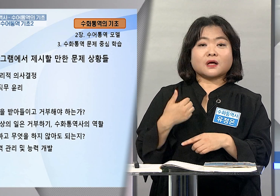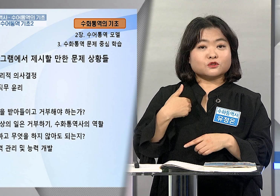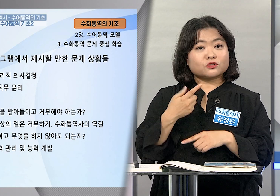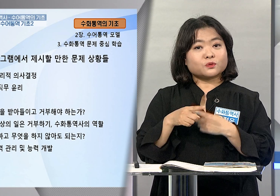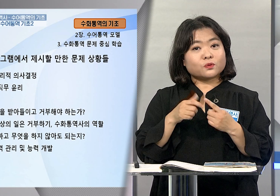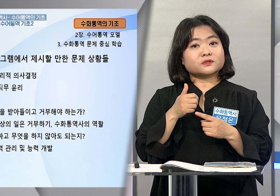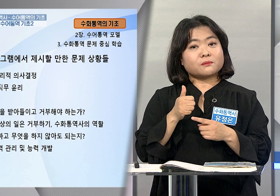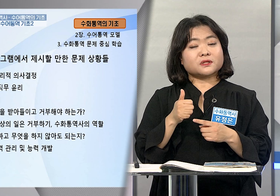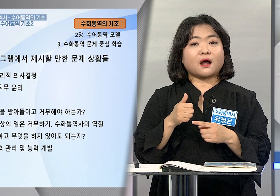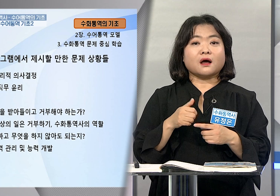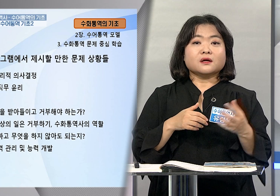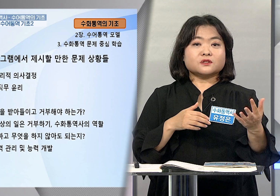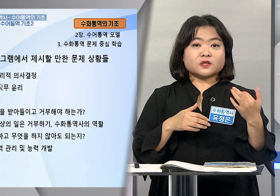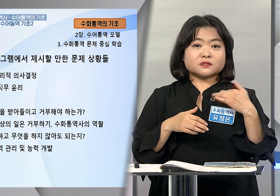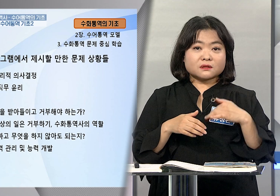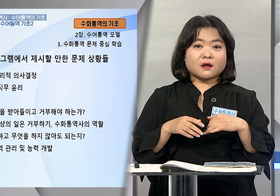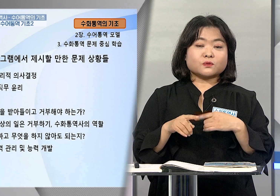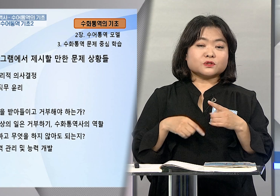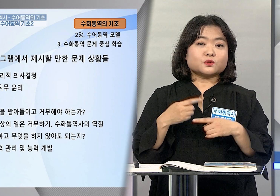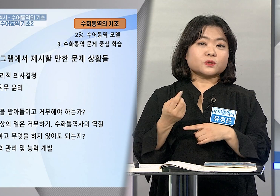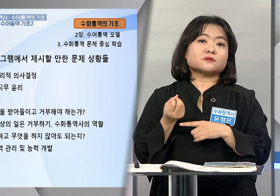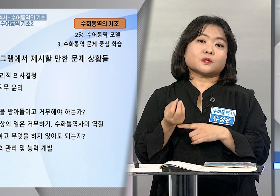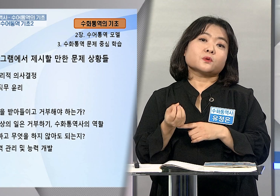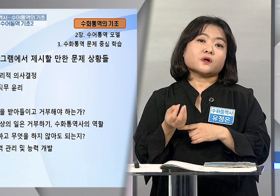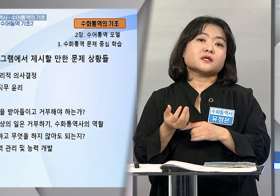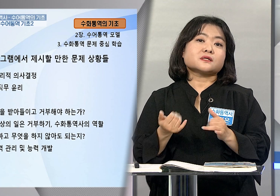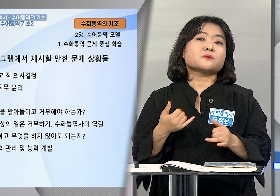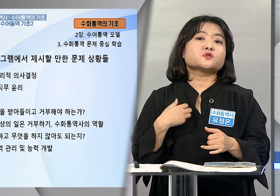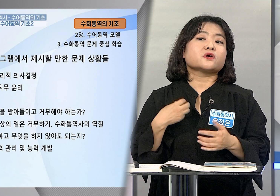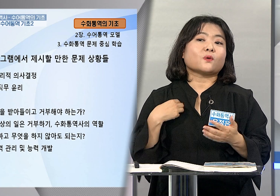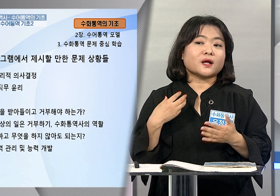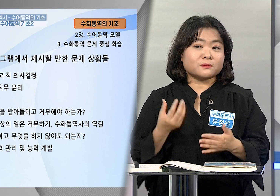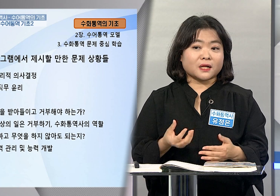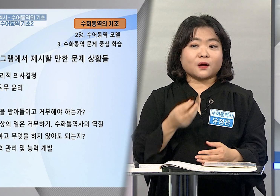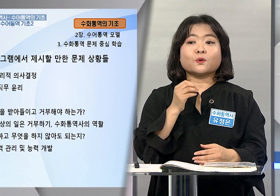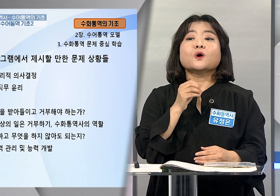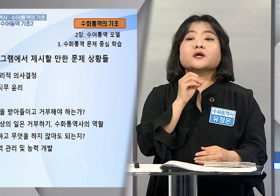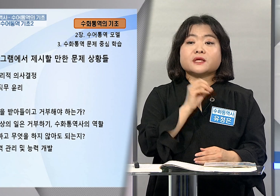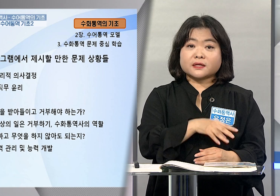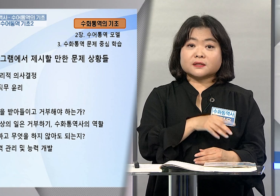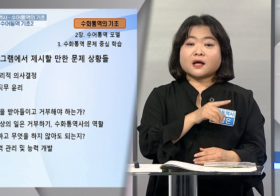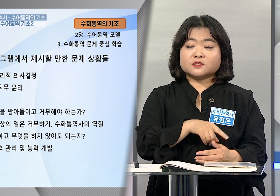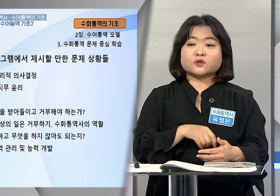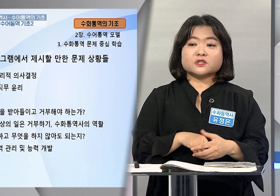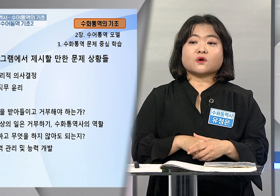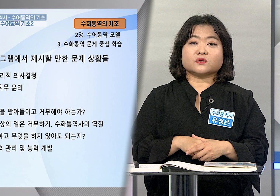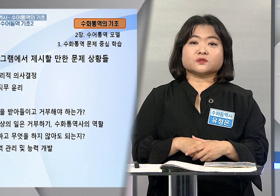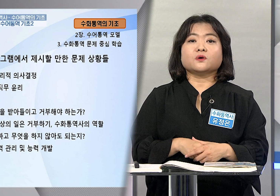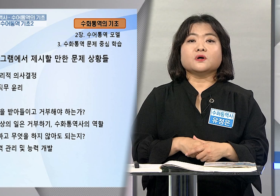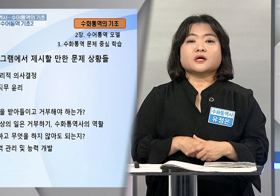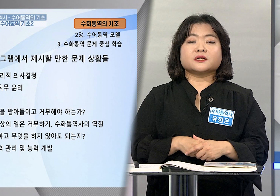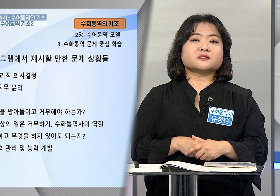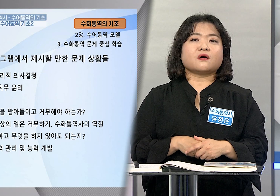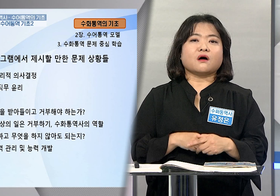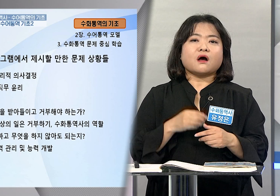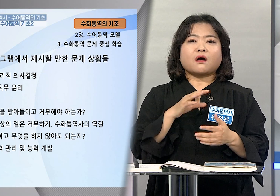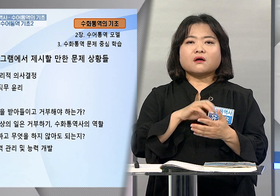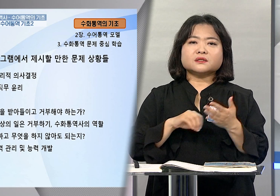수화 통역사입니다. 여기서 일어나고 있는 소리는 다 통역하는 사람이 저의 역할입니다. 하고 얘기를 한 적이 있었거든요. 그래서 거르지